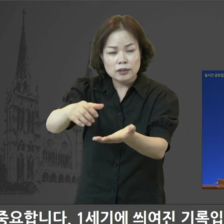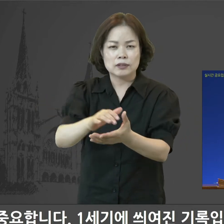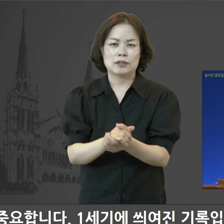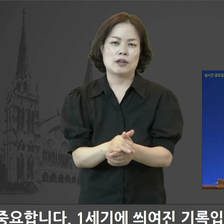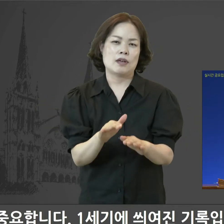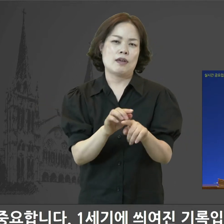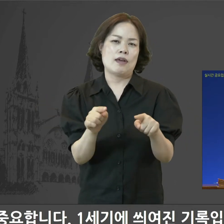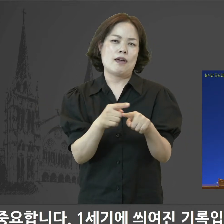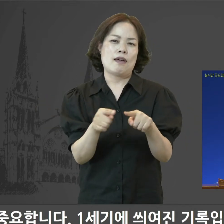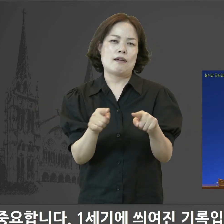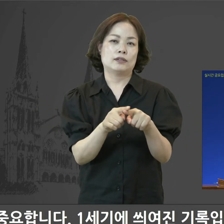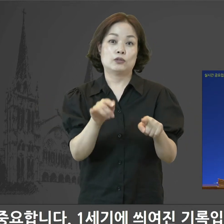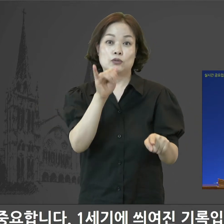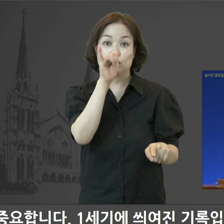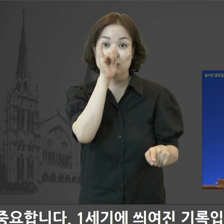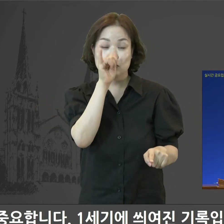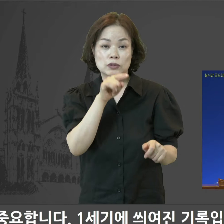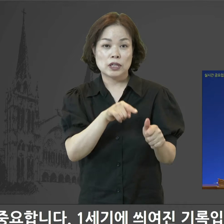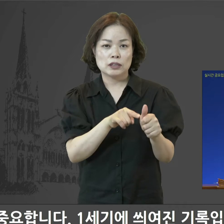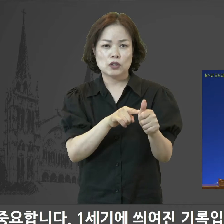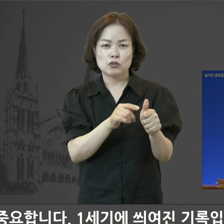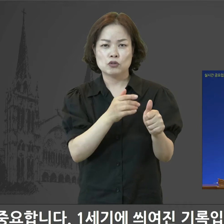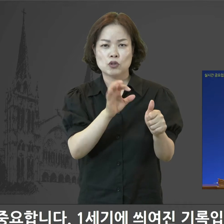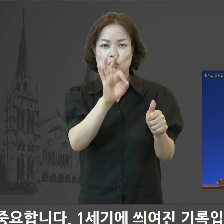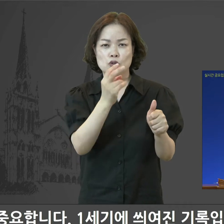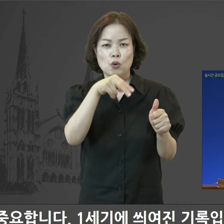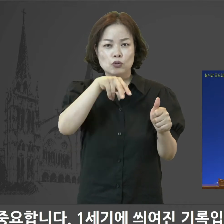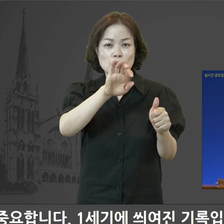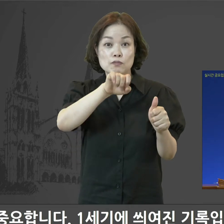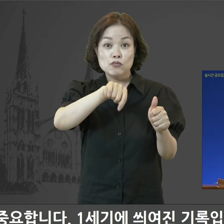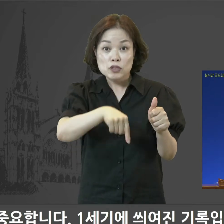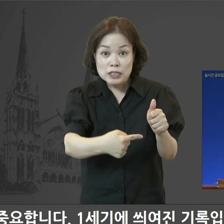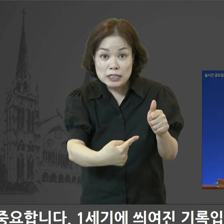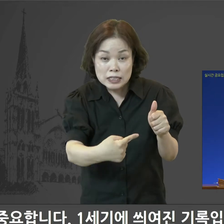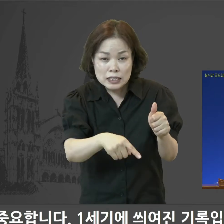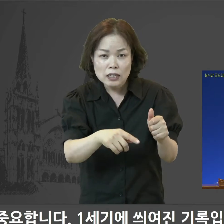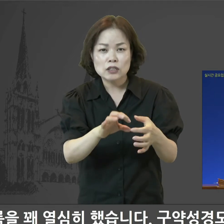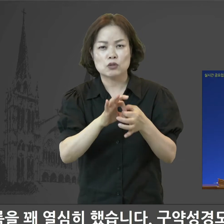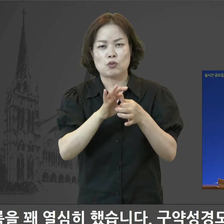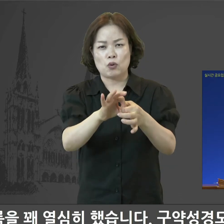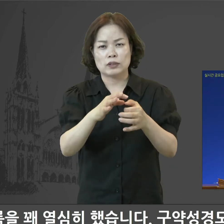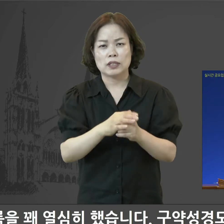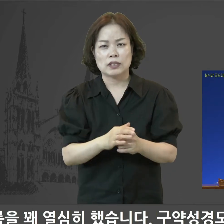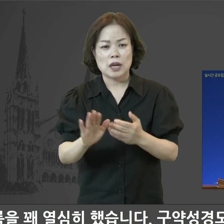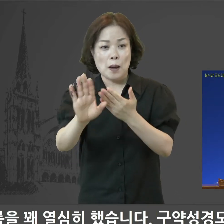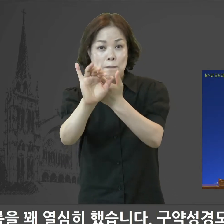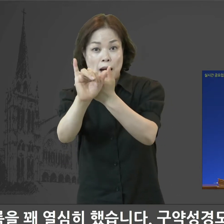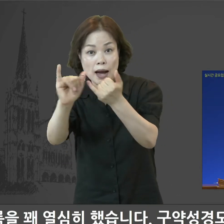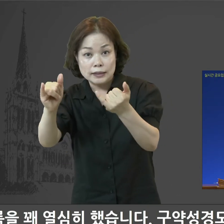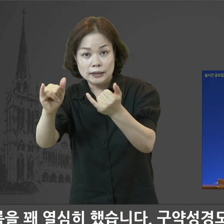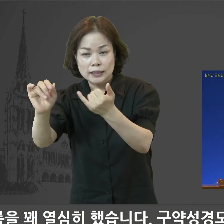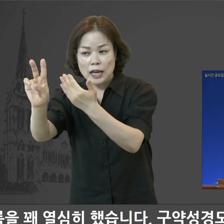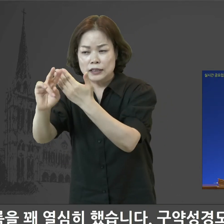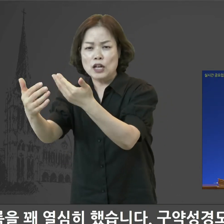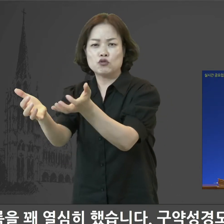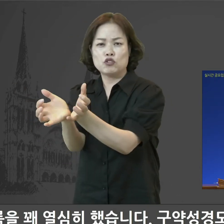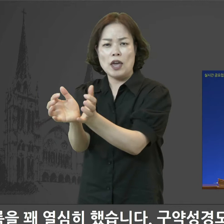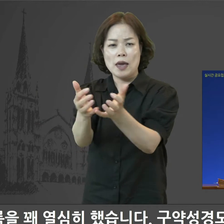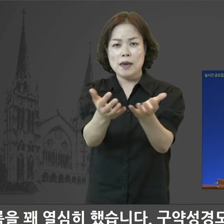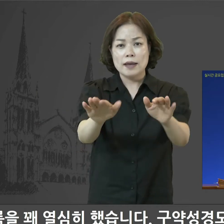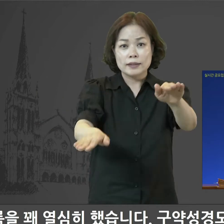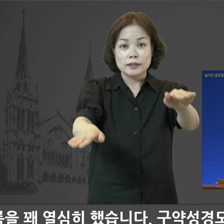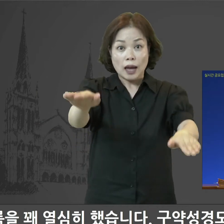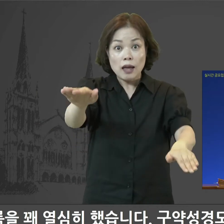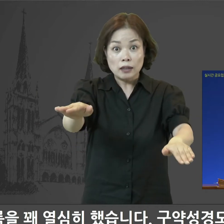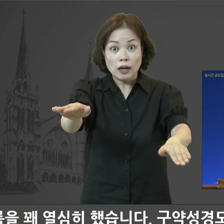풀이도 하고 막 그랬거든요. 그래서 이 요세푸스가 꽤 중요한데, 요세푸스의 의외도 바리새파와 사두개파의 차이가